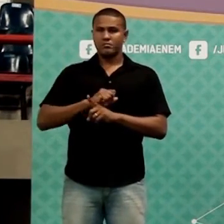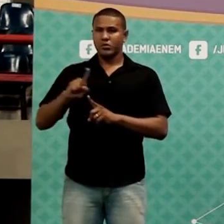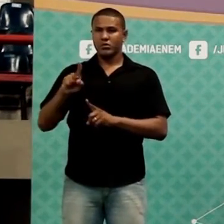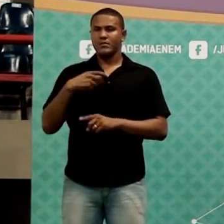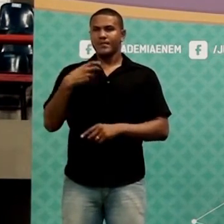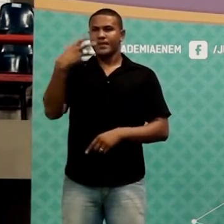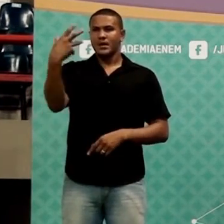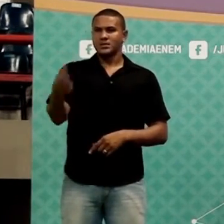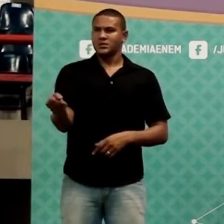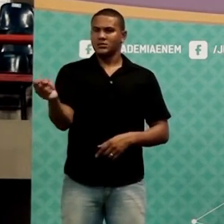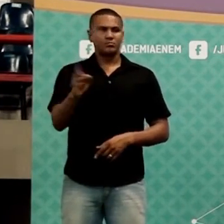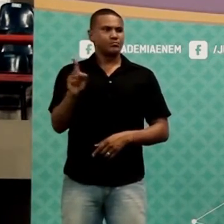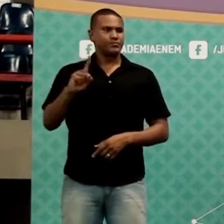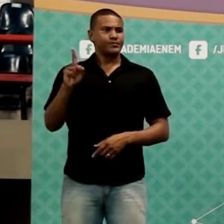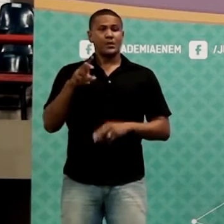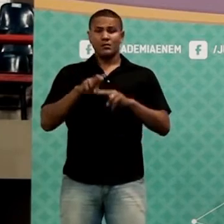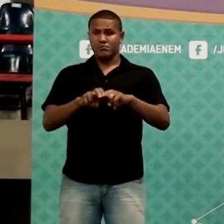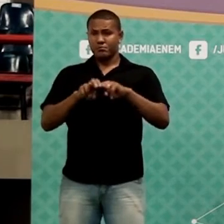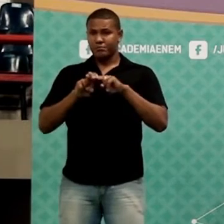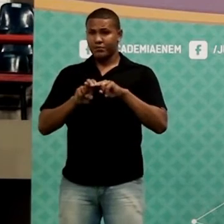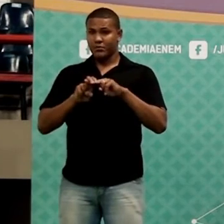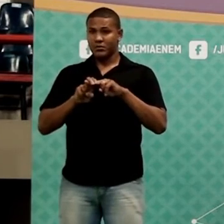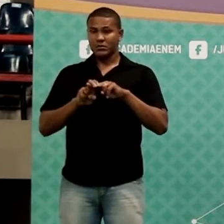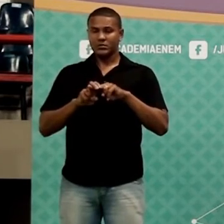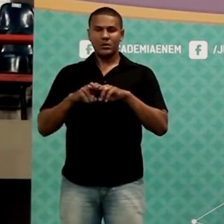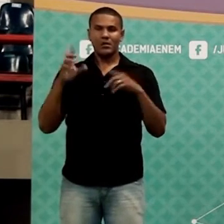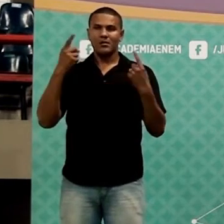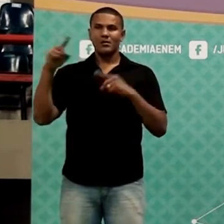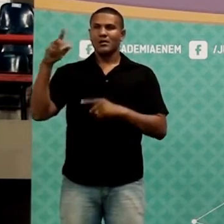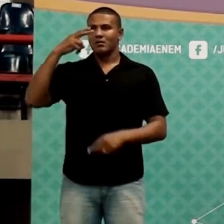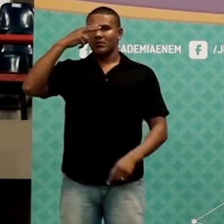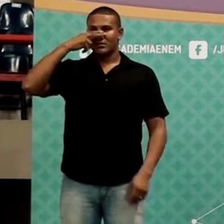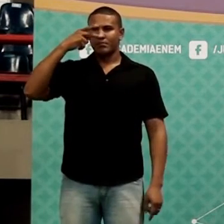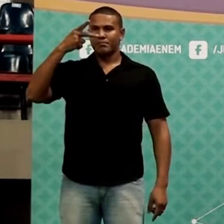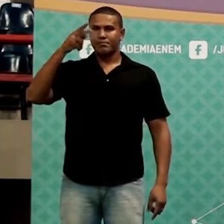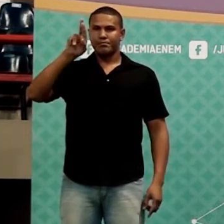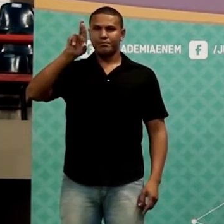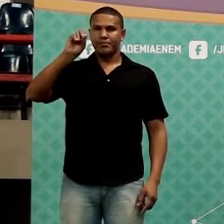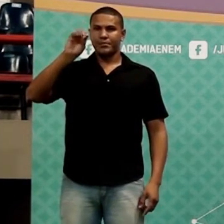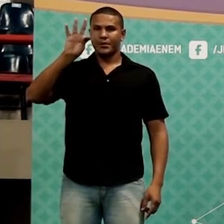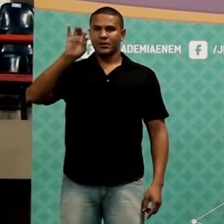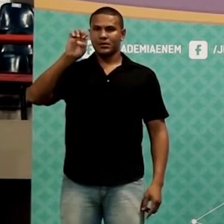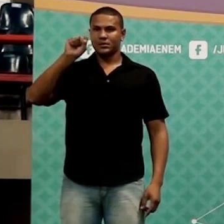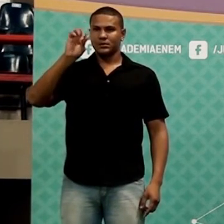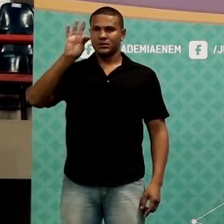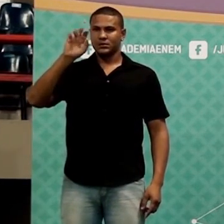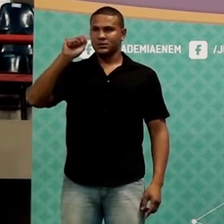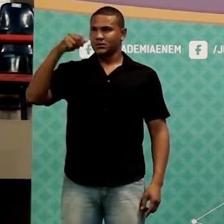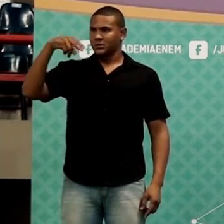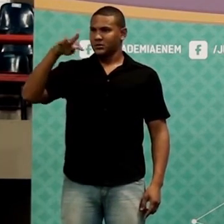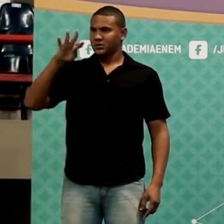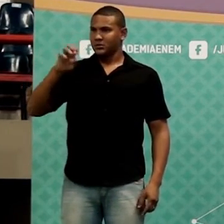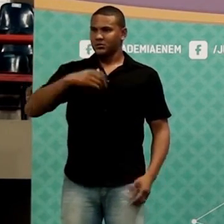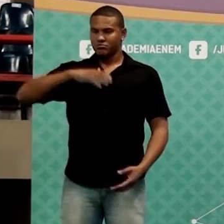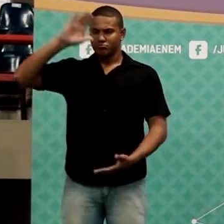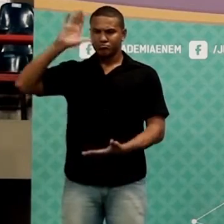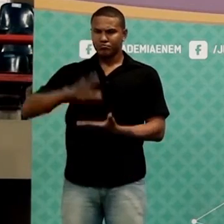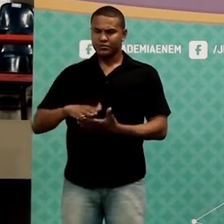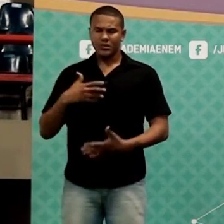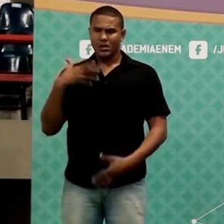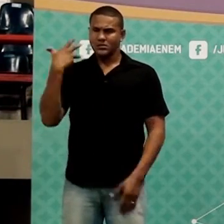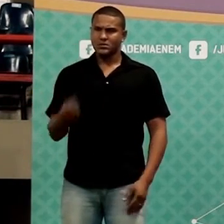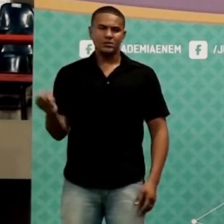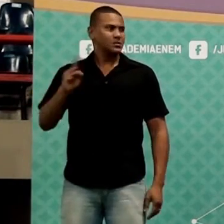aceitou. Por isso vem a palavra protestante. Ele bateu na mesa e disse que não aceitava a condenação. Eu